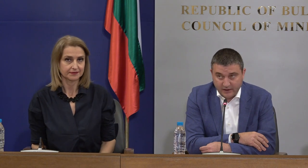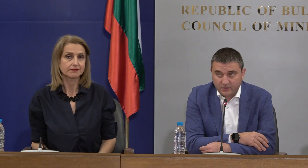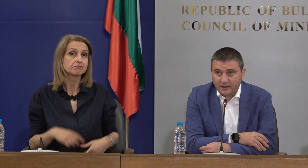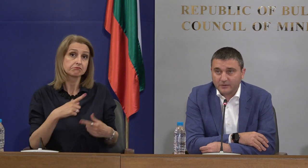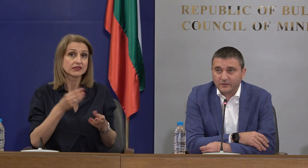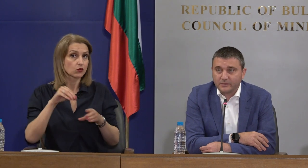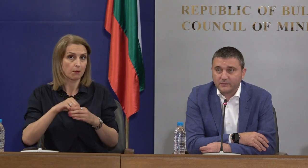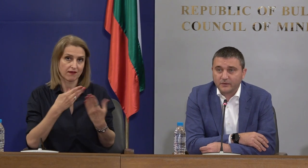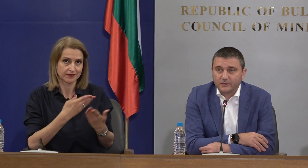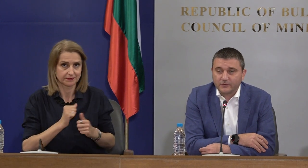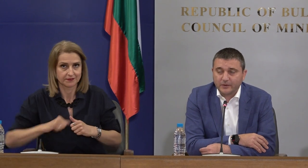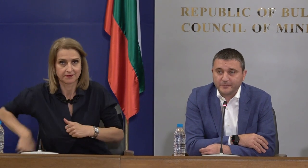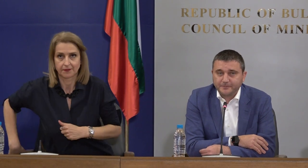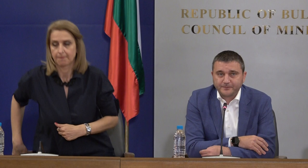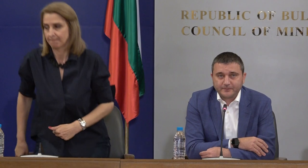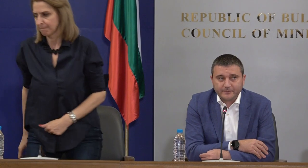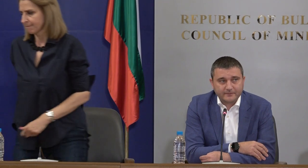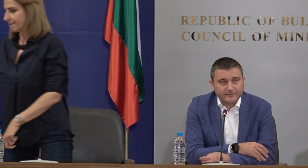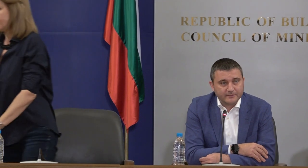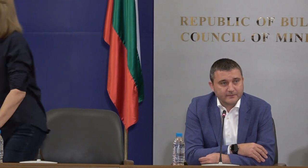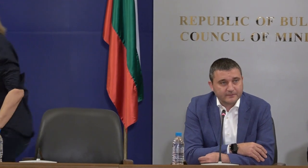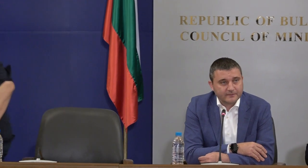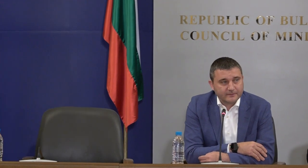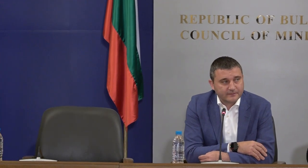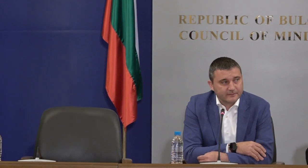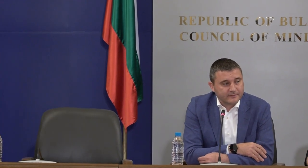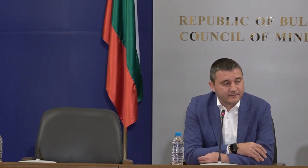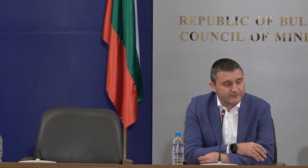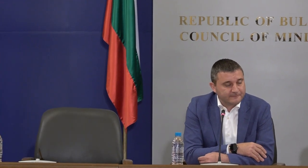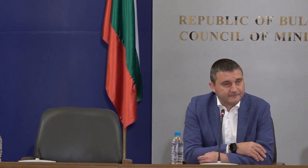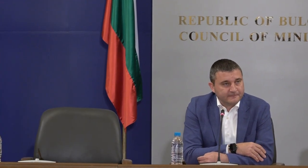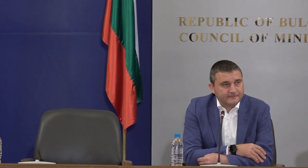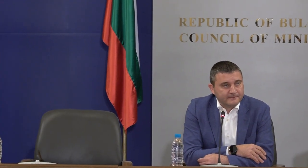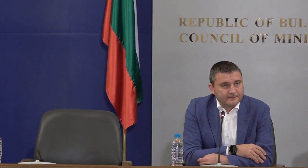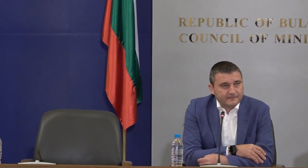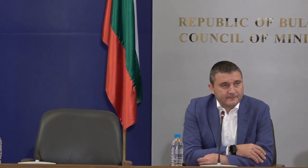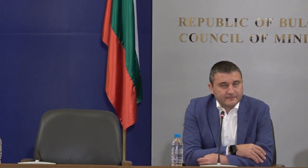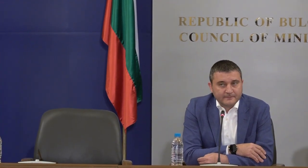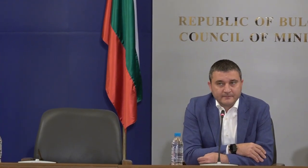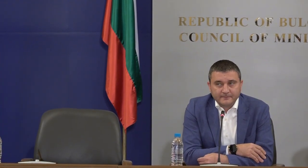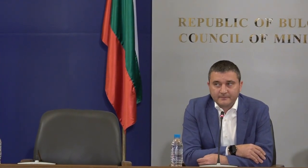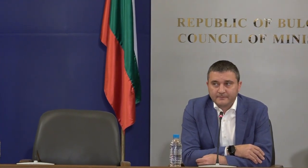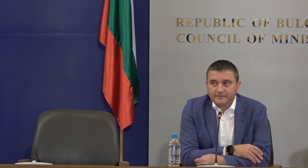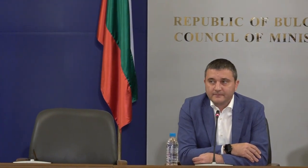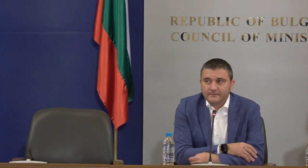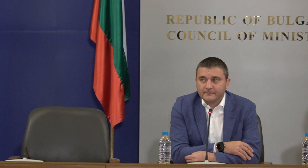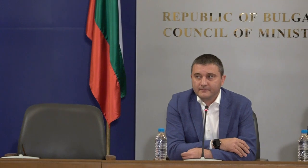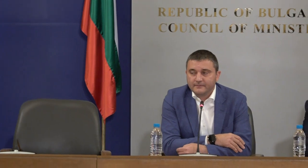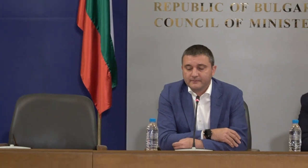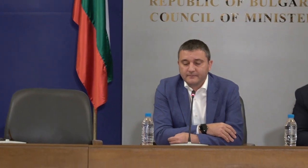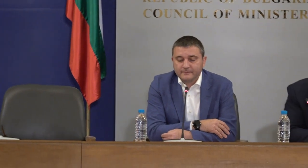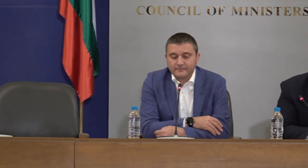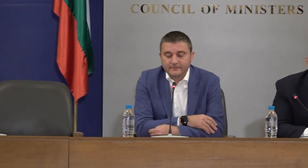да добави нещо, след което сме готови да отговорим. Уважаеми министър Горанов, уважаеми представители на медиите, позволете